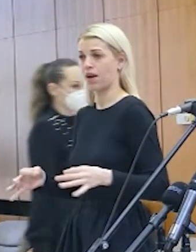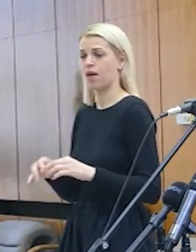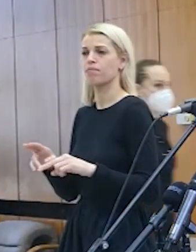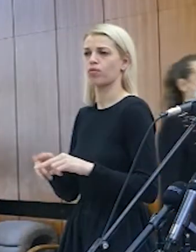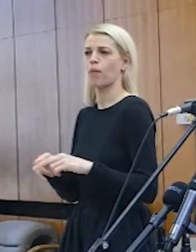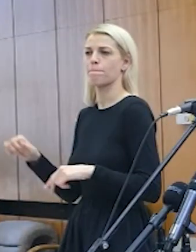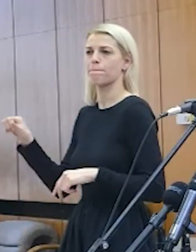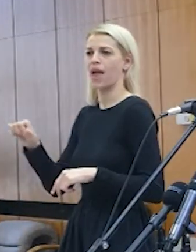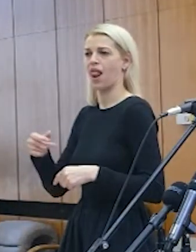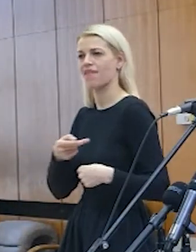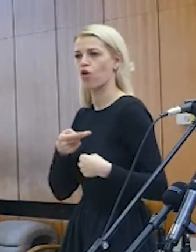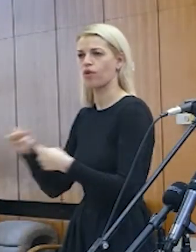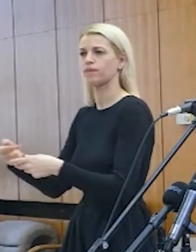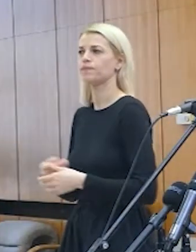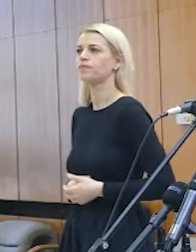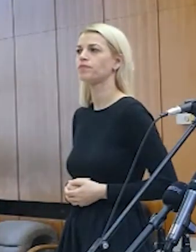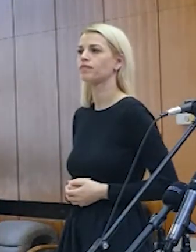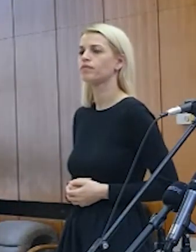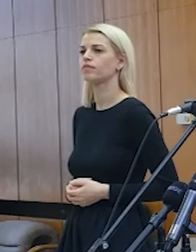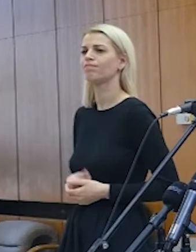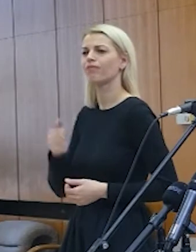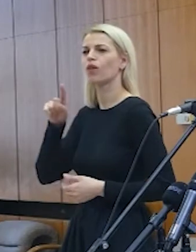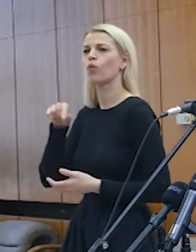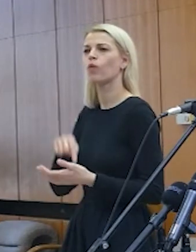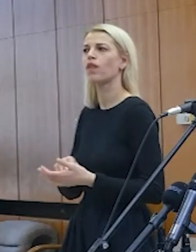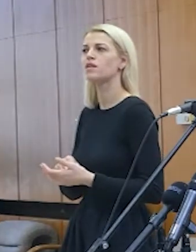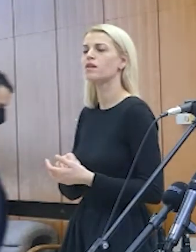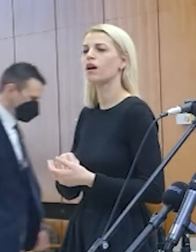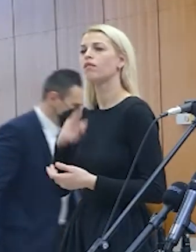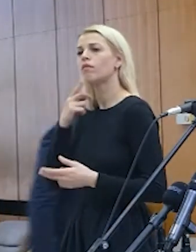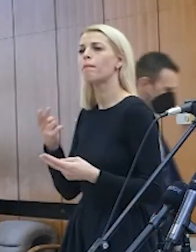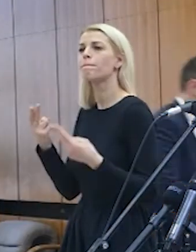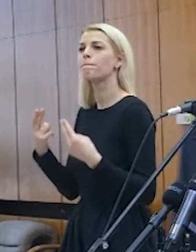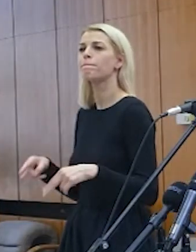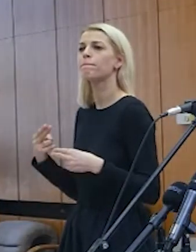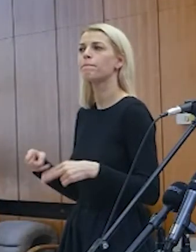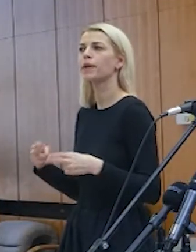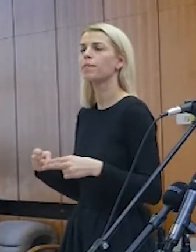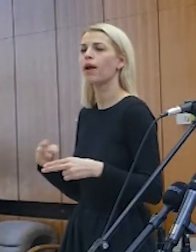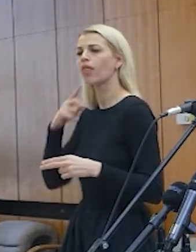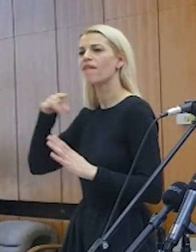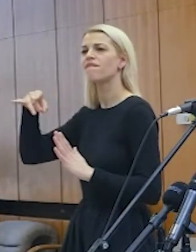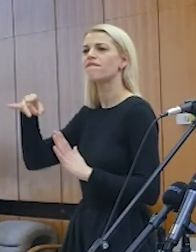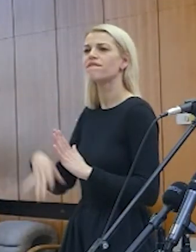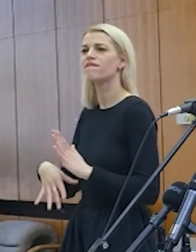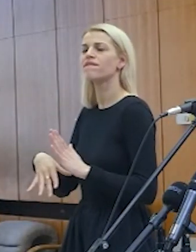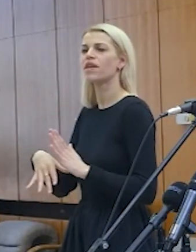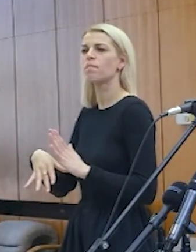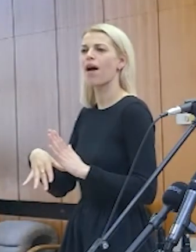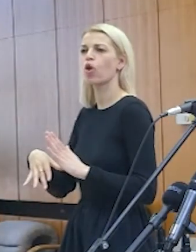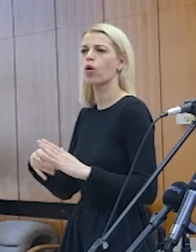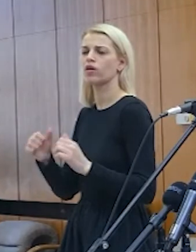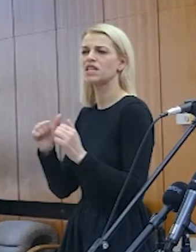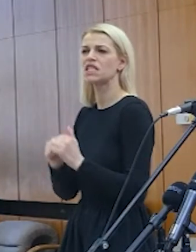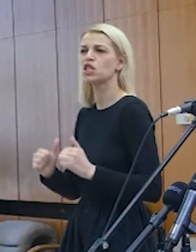palivo. Môžem ešte jednu otázočku. Máme pripravený nejaký scenár v prípade, že dojde z výpadku surovín, dodávok surovín z Ruskej federácie